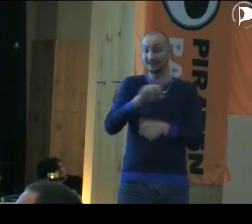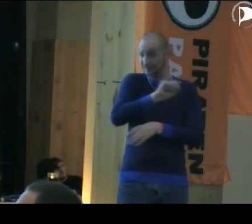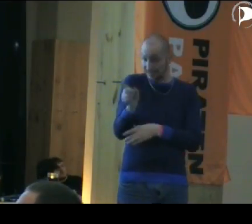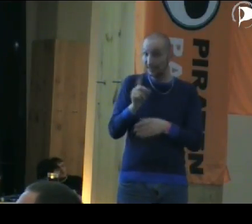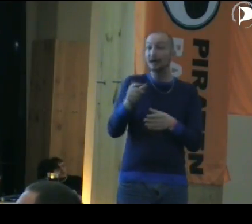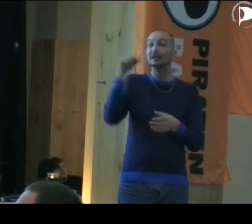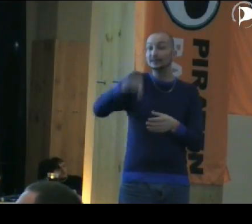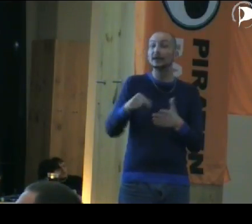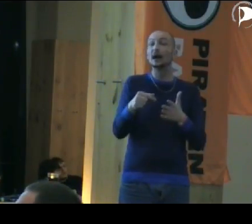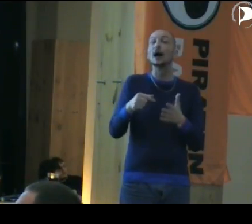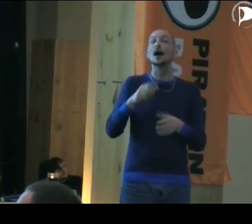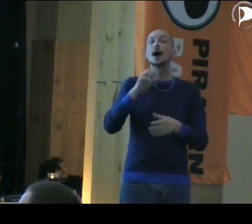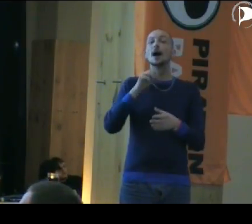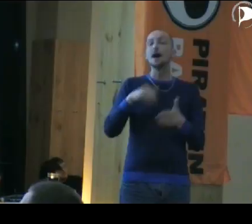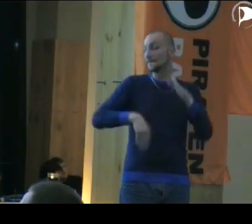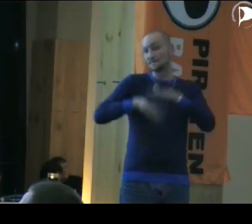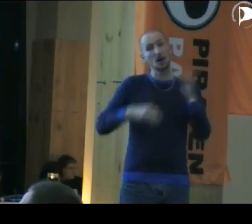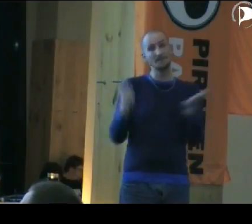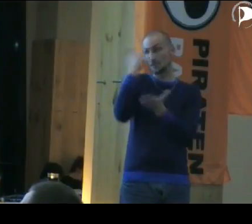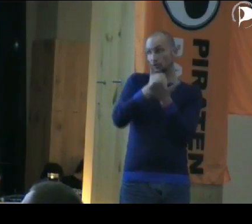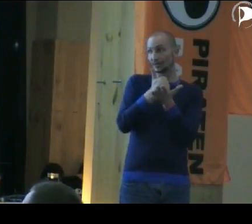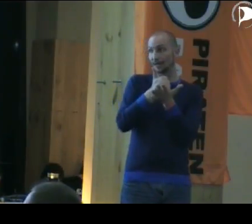die tagesordnung ändern nachdem die beiden